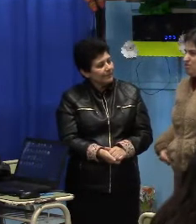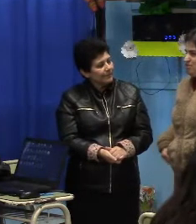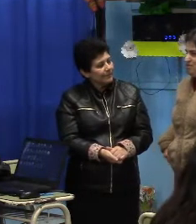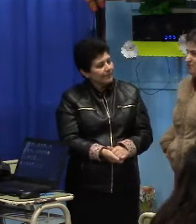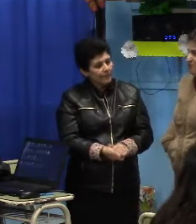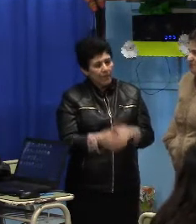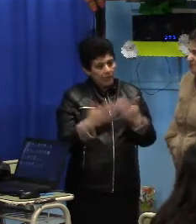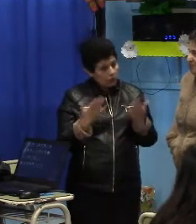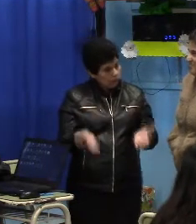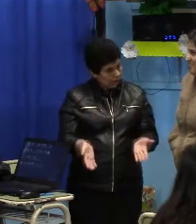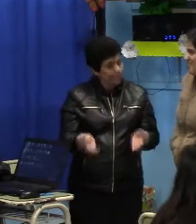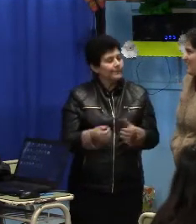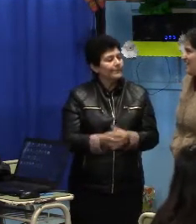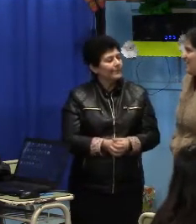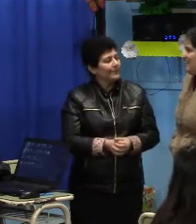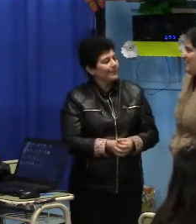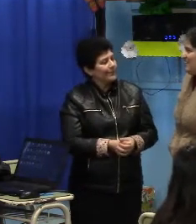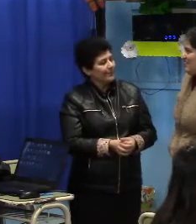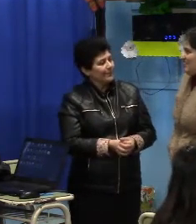Entonces,